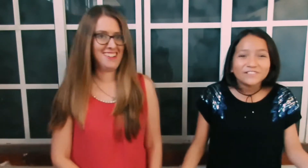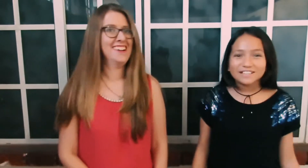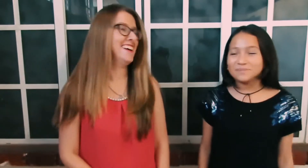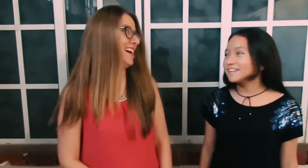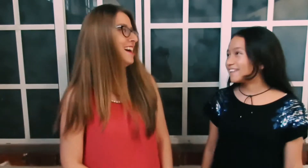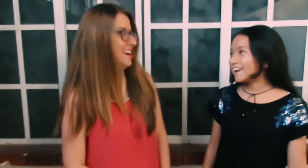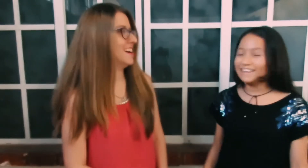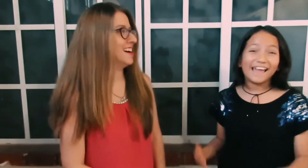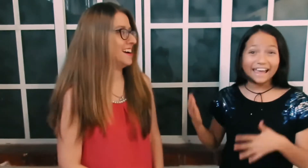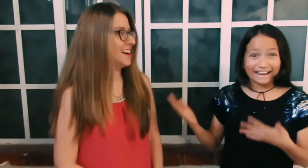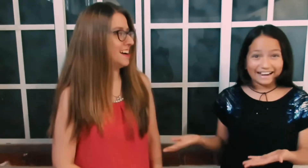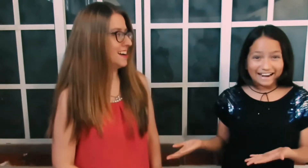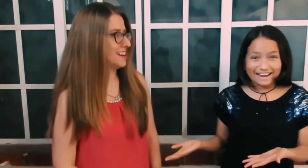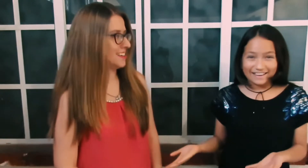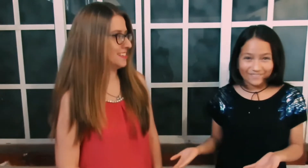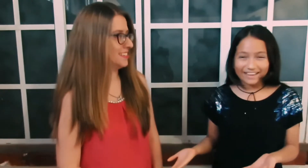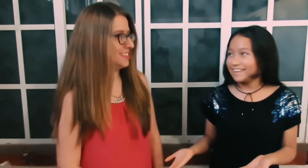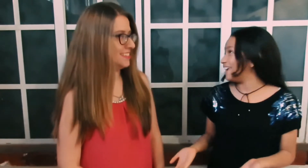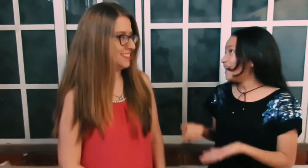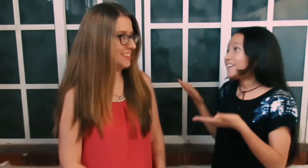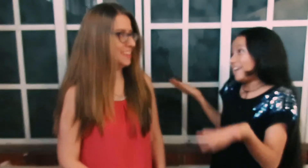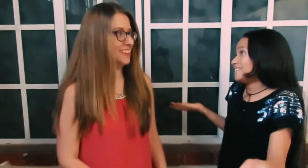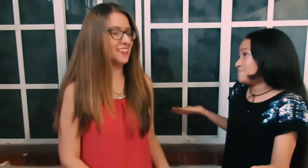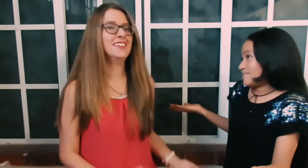por estar aquí en el canal de B. Gracias por la